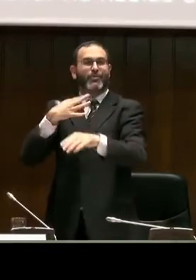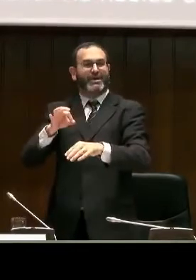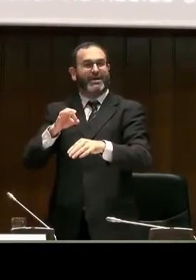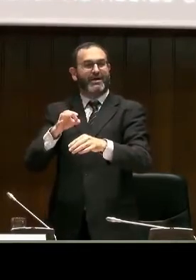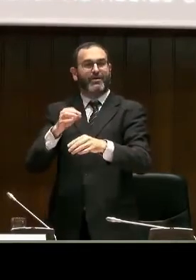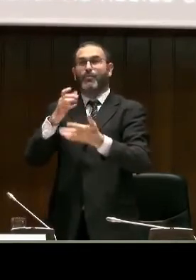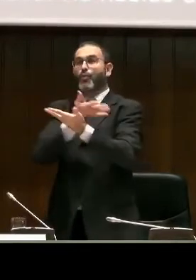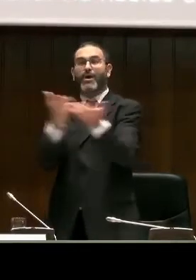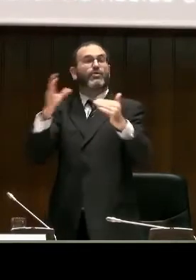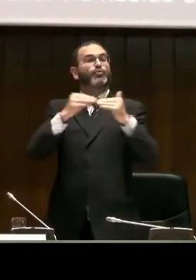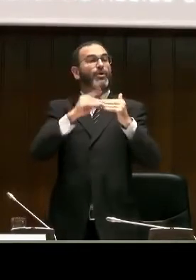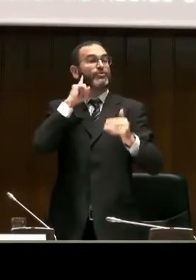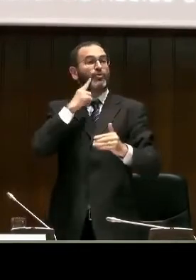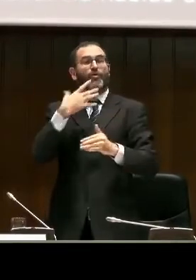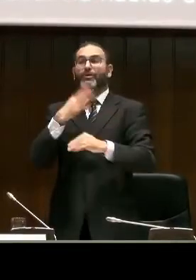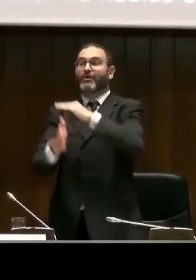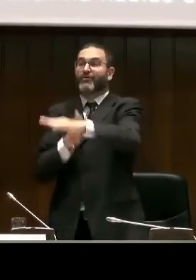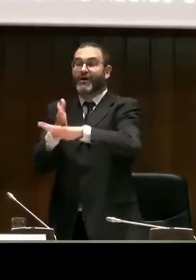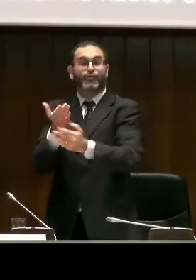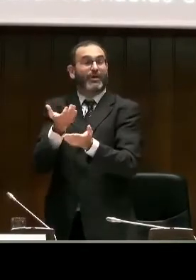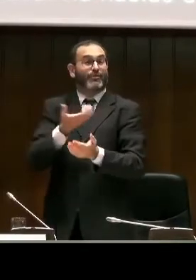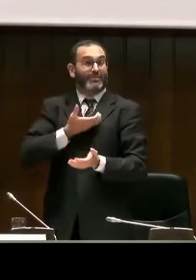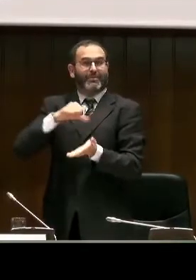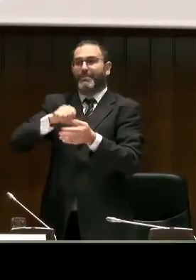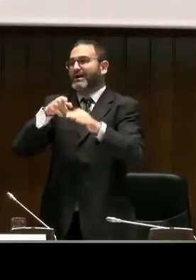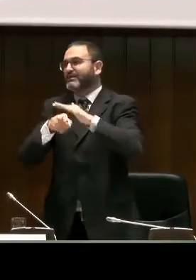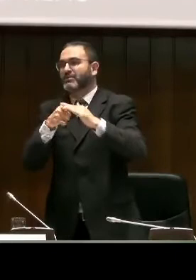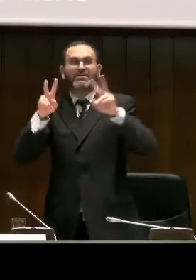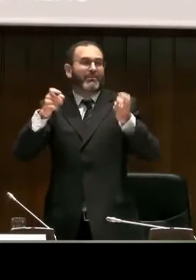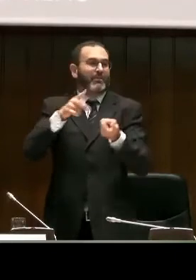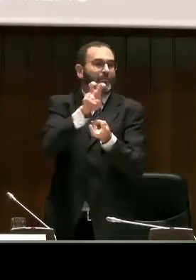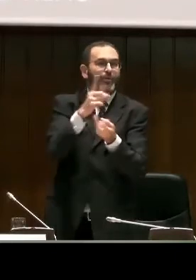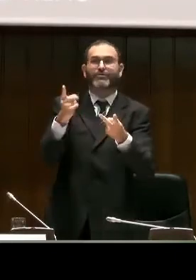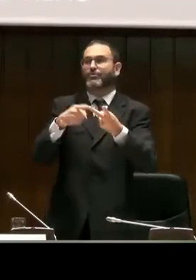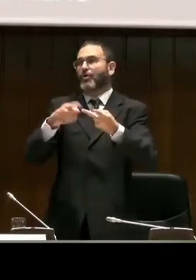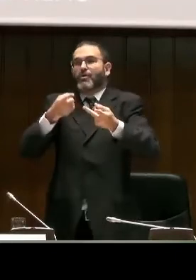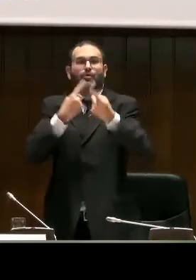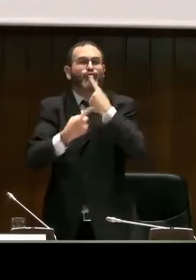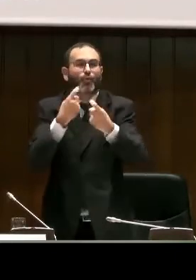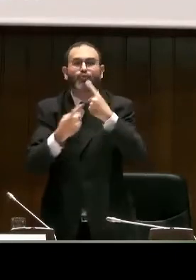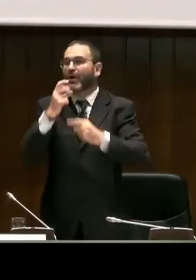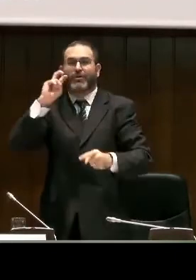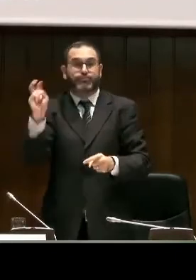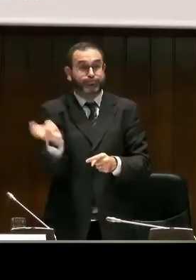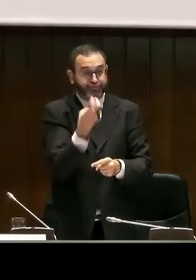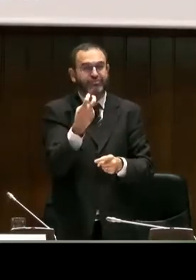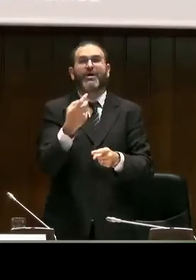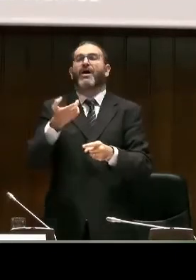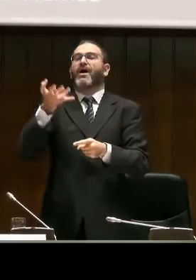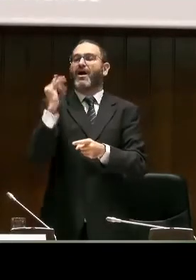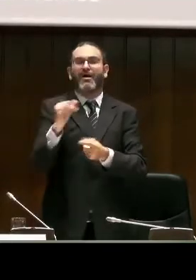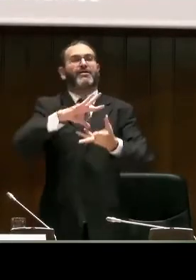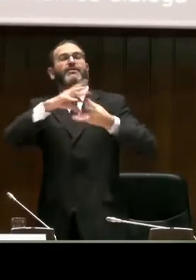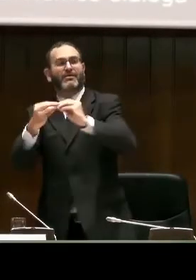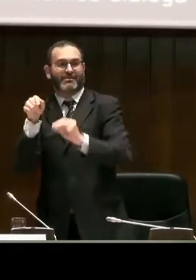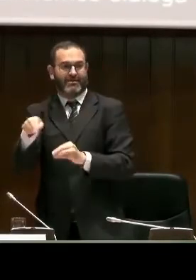para que cuenten con esta plataforma, para que cualquier persona sorda, cualquier usuario o usuaria sorda pueda hacer gestiones en